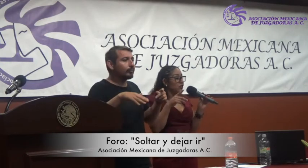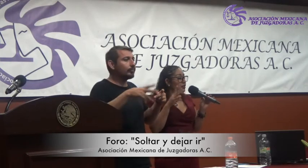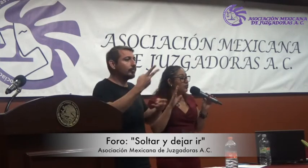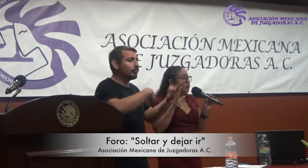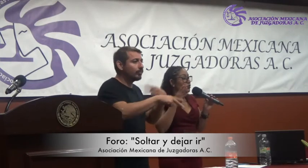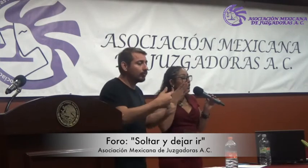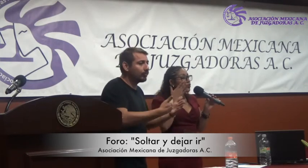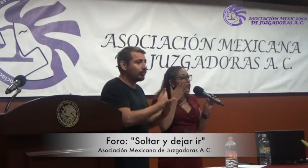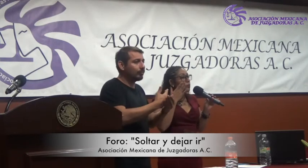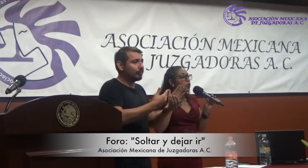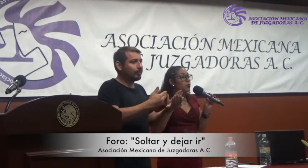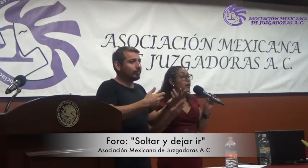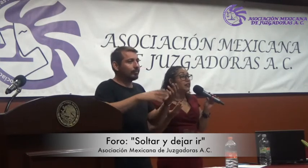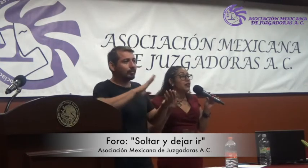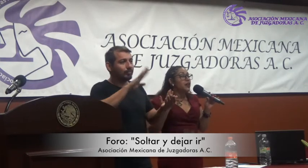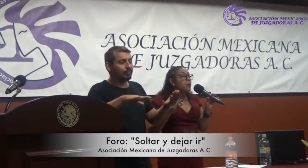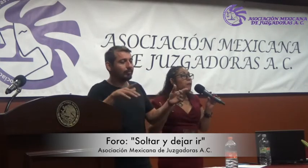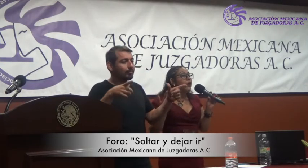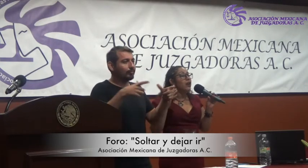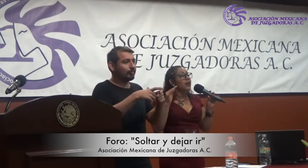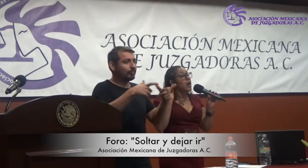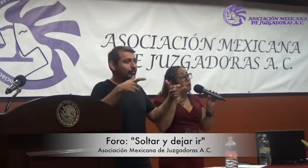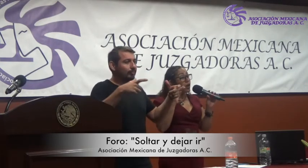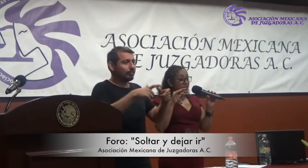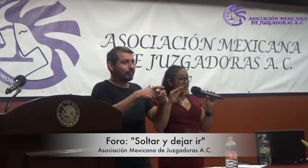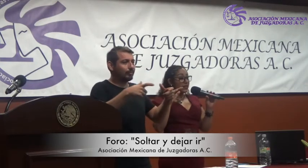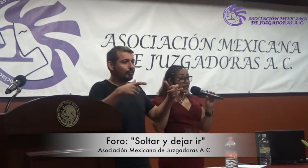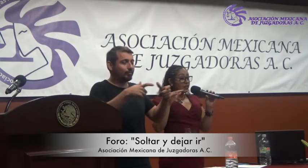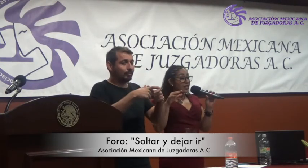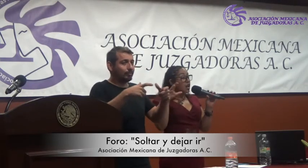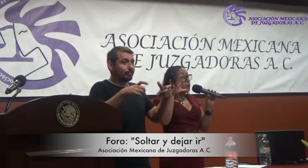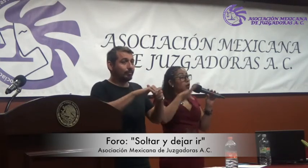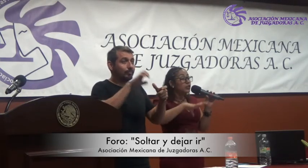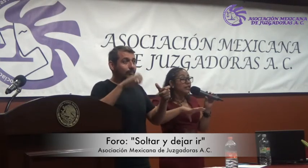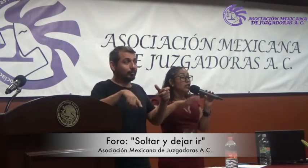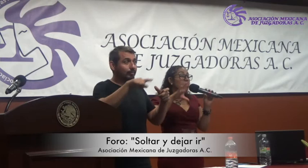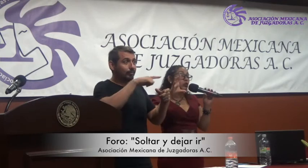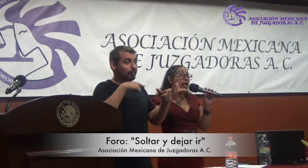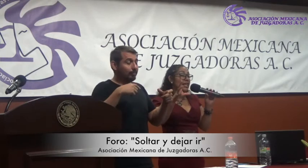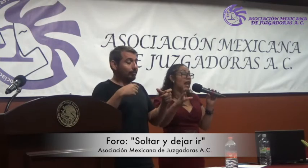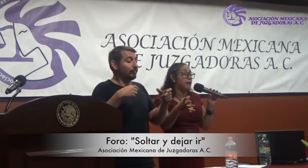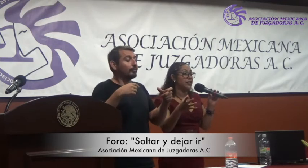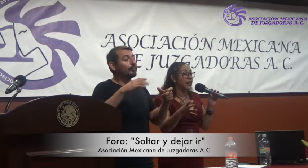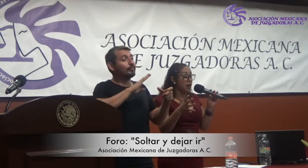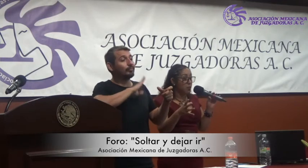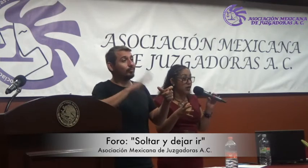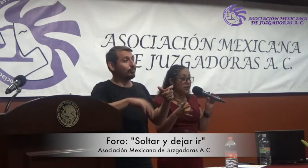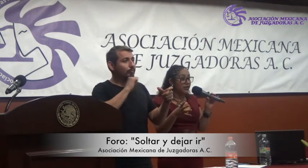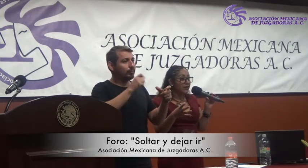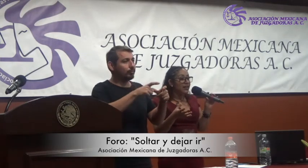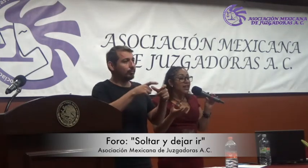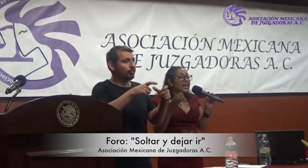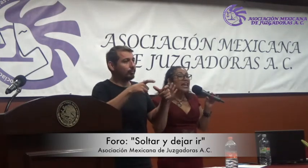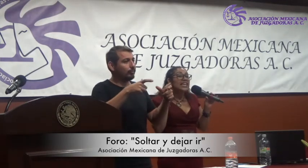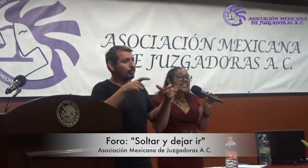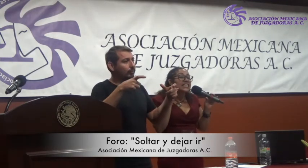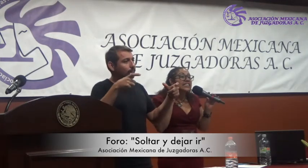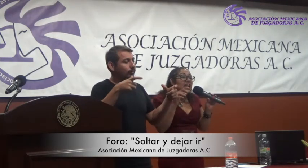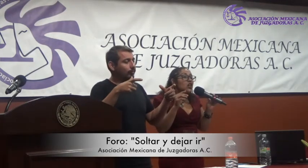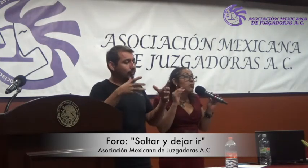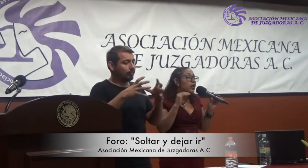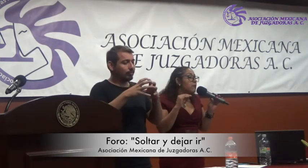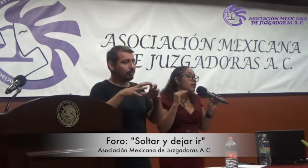Entonces, eso es un asunto preocupante. Pero la muerte, el proceso natural de la vida y la muerte,